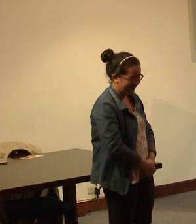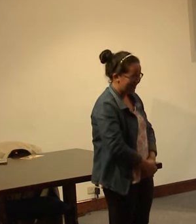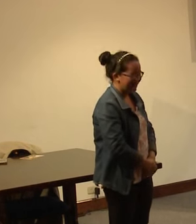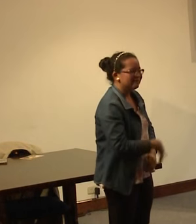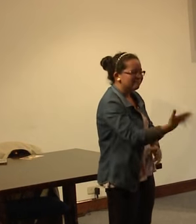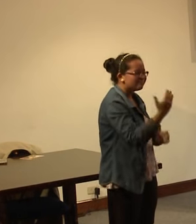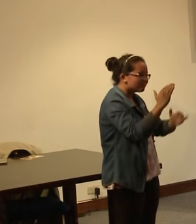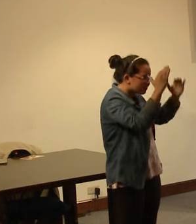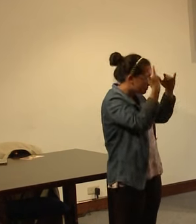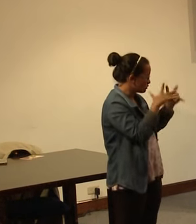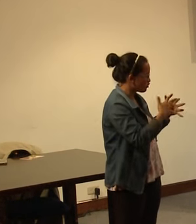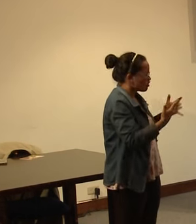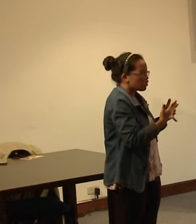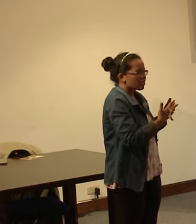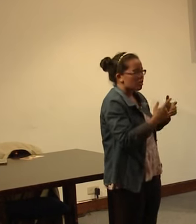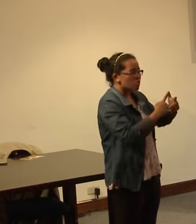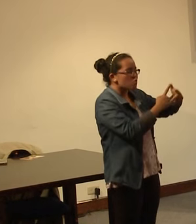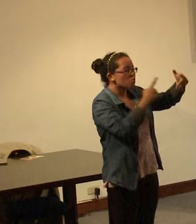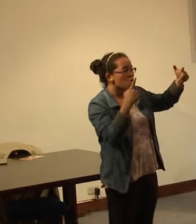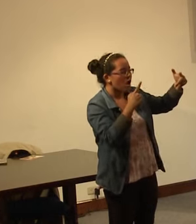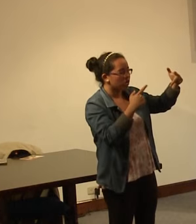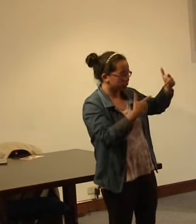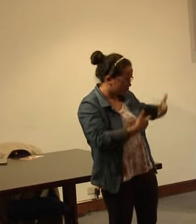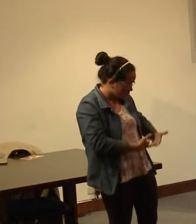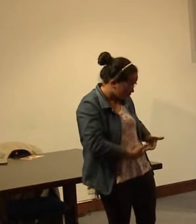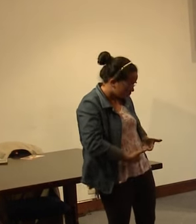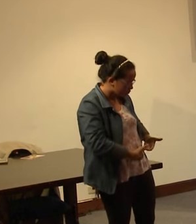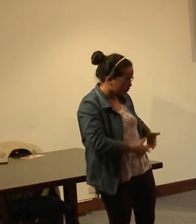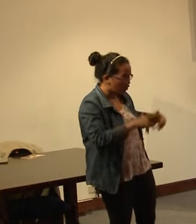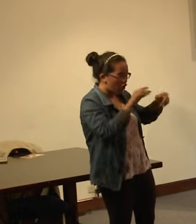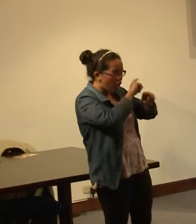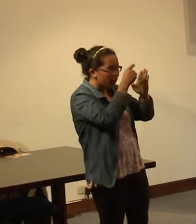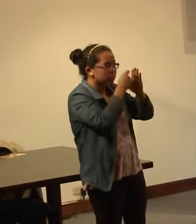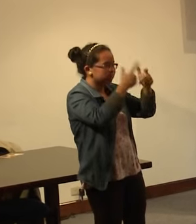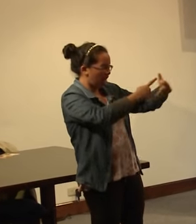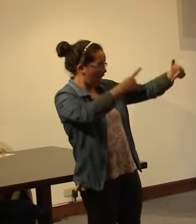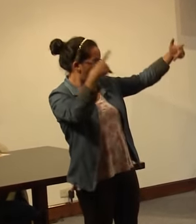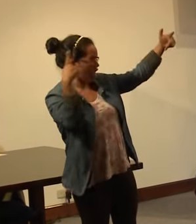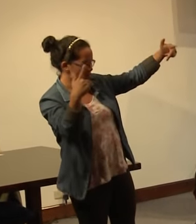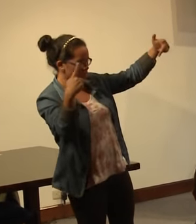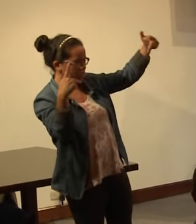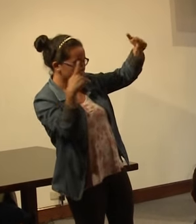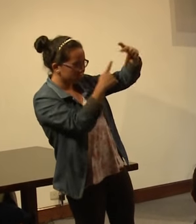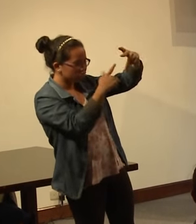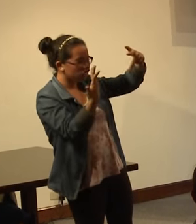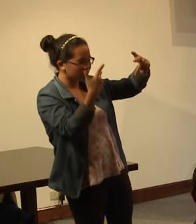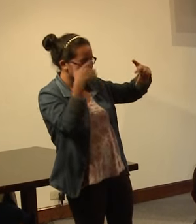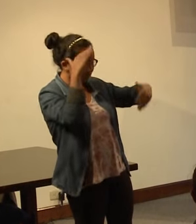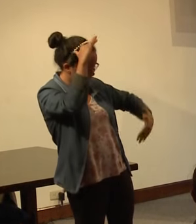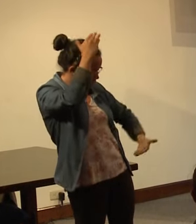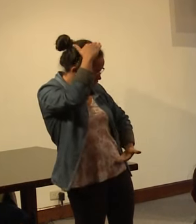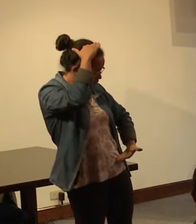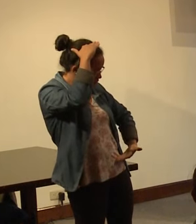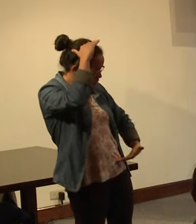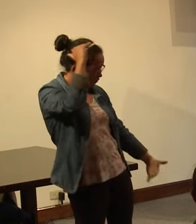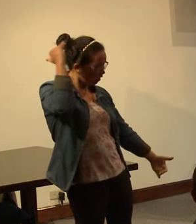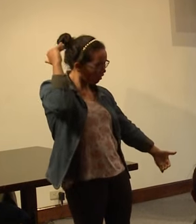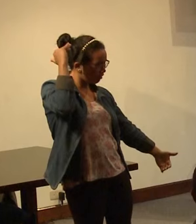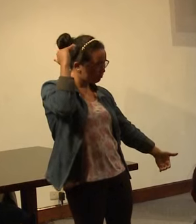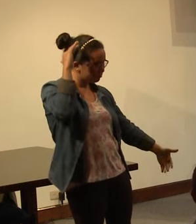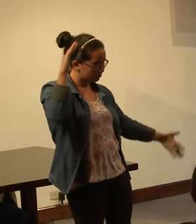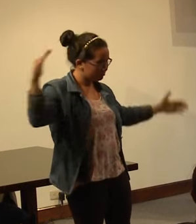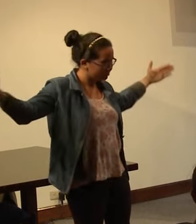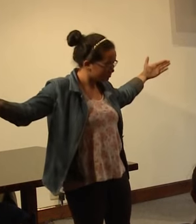¿Hasta dónde vendría el cuadro? Yo vería hasta aquí, hasta acá, acabaría todo, se vería todo. ¿Hasta dónde les quedó a ustedes? Claro que se vería. ¿Hasta